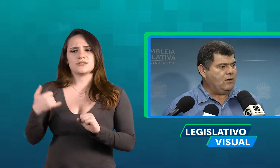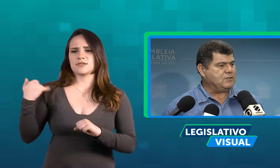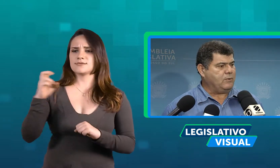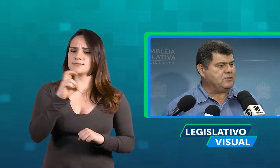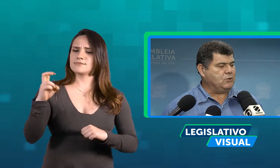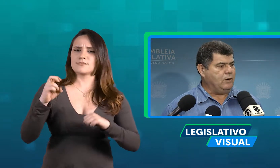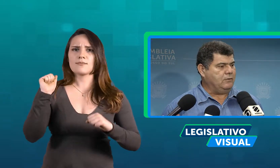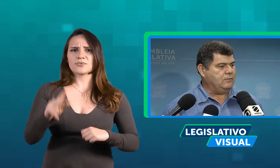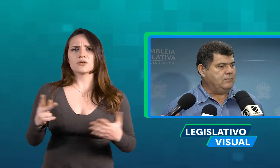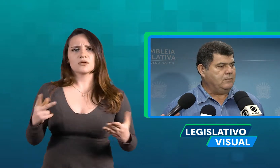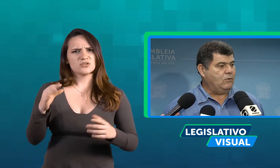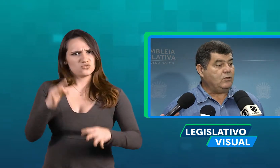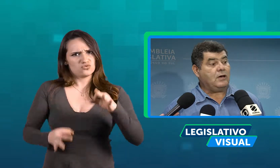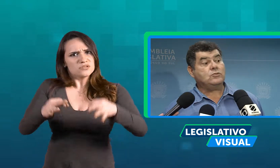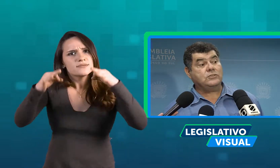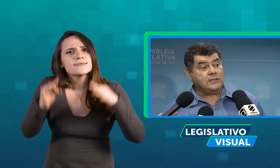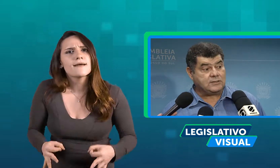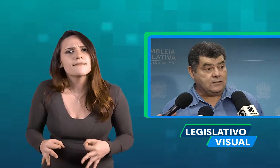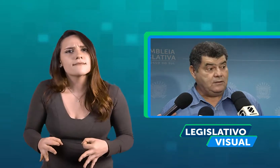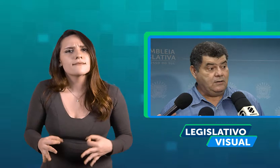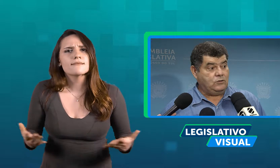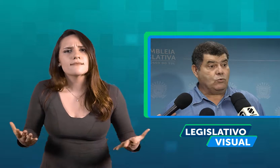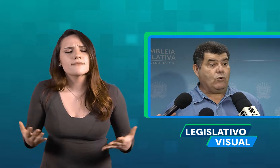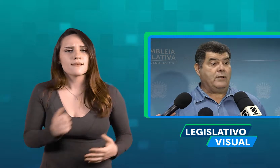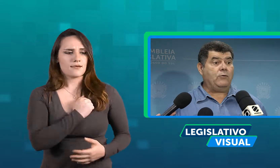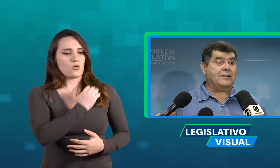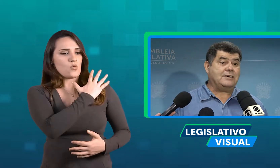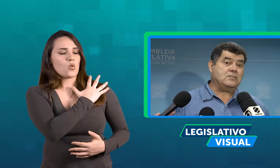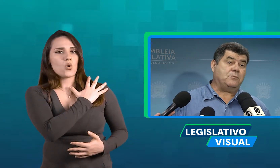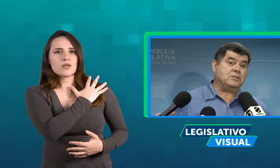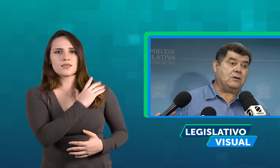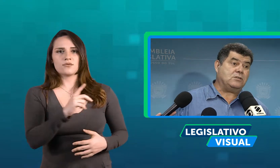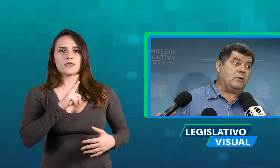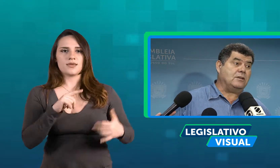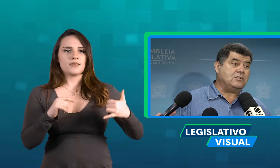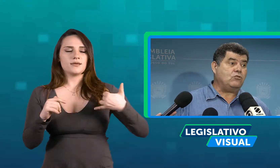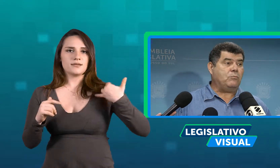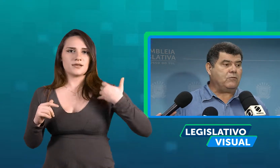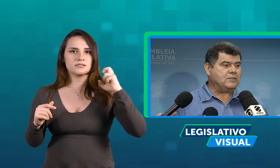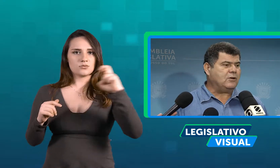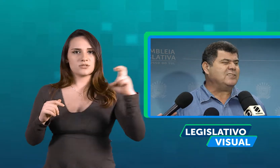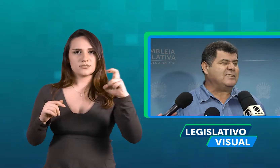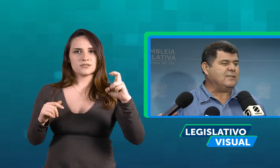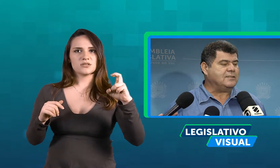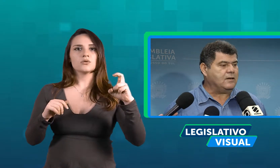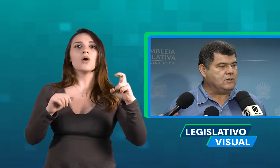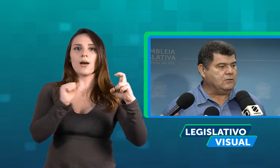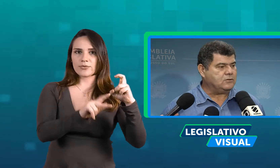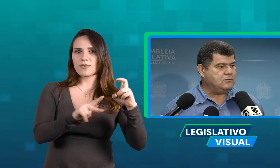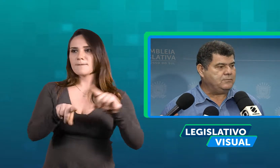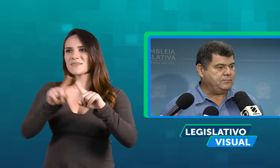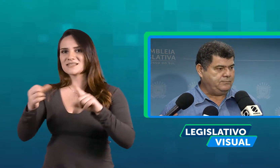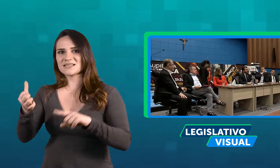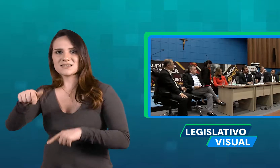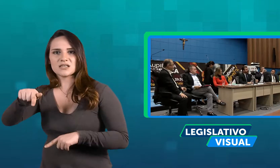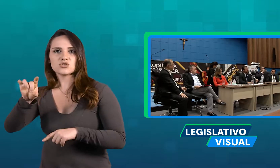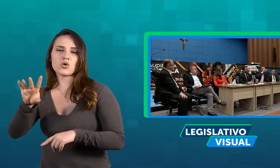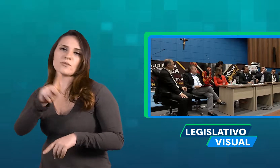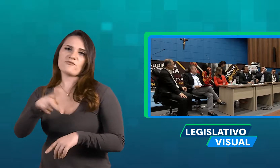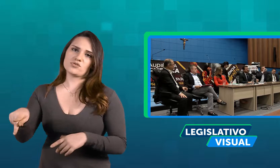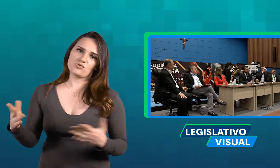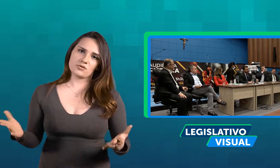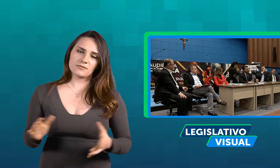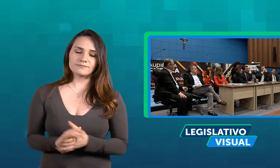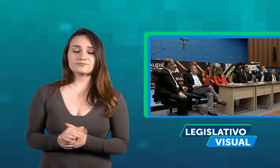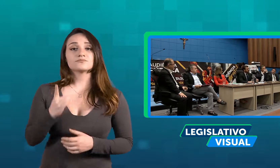com especial aos 55 anos? Onde está a justiça de um coronel do Exército se aposentar aos 55 e uma professora aos 67 anos.